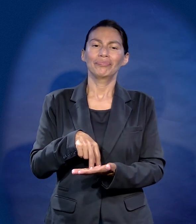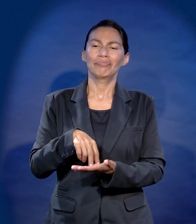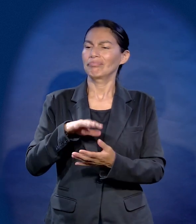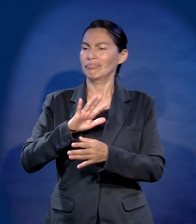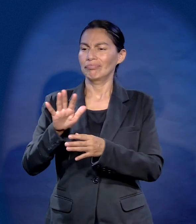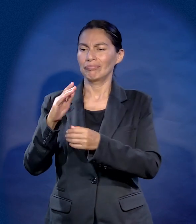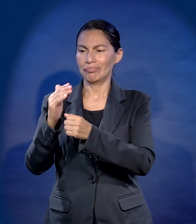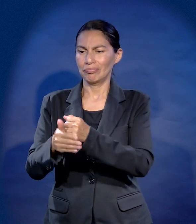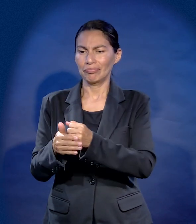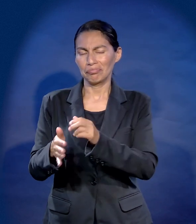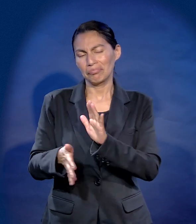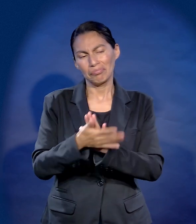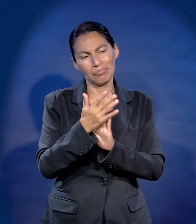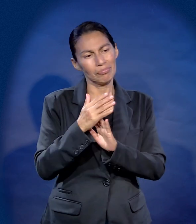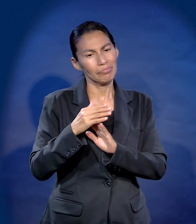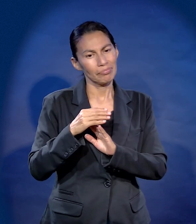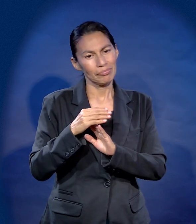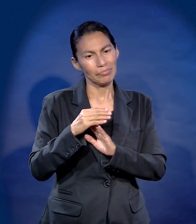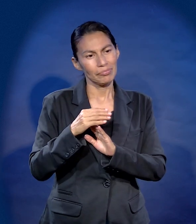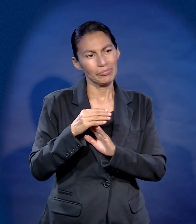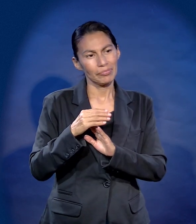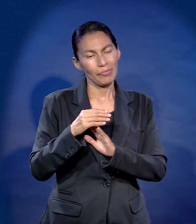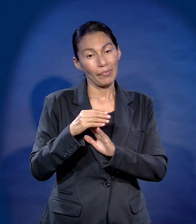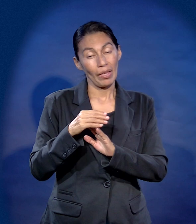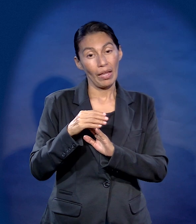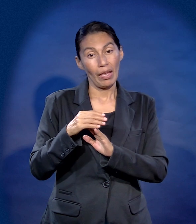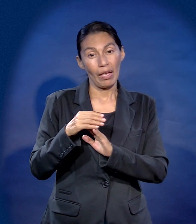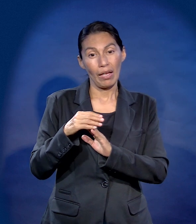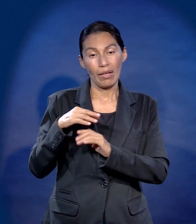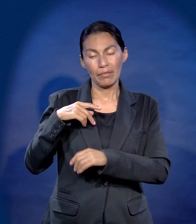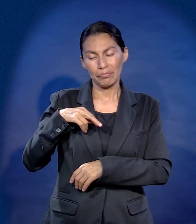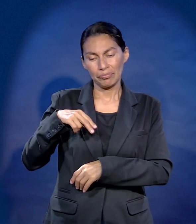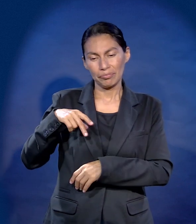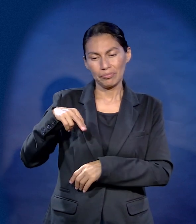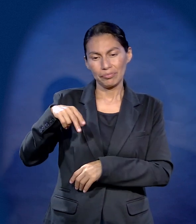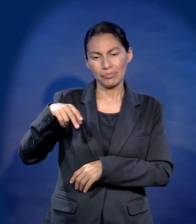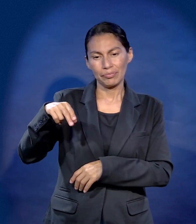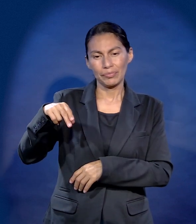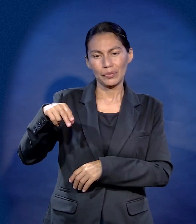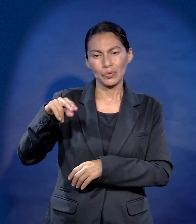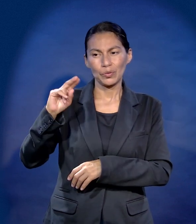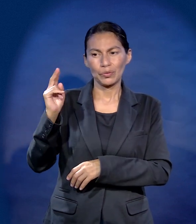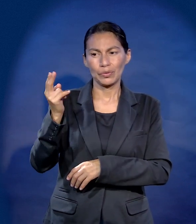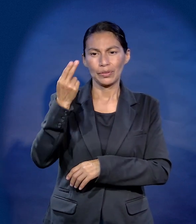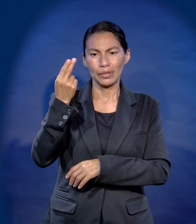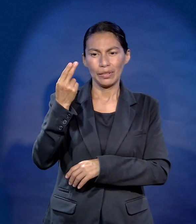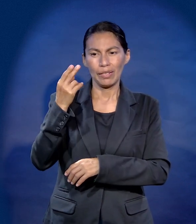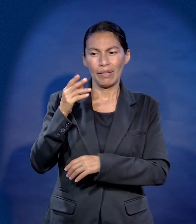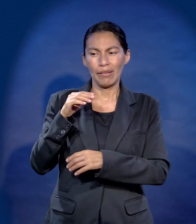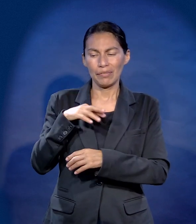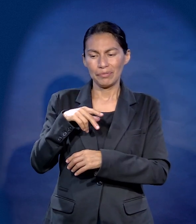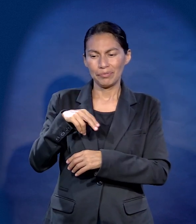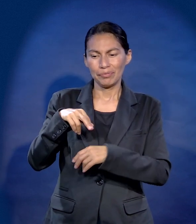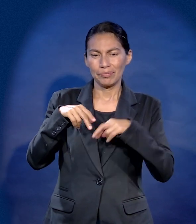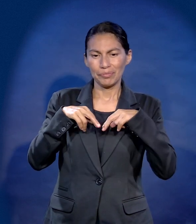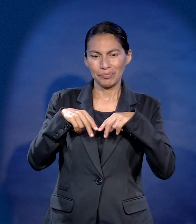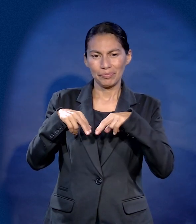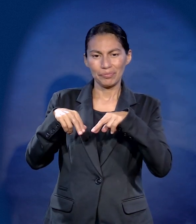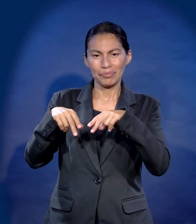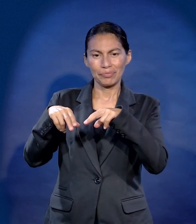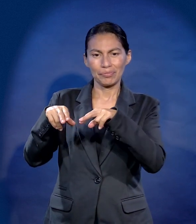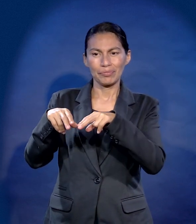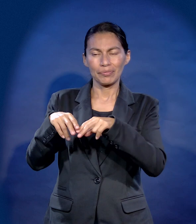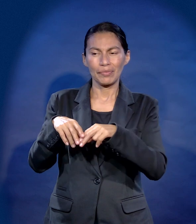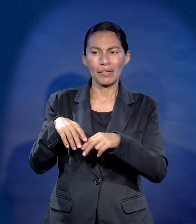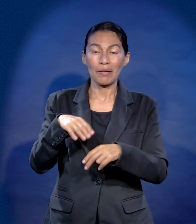yo. Terminó, me regresé, todos nos fuimos. En el camino de regreso a casa, cruzamos la universidad caminando, salimos